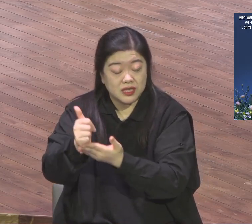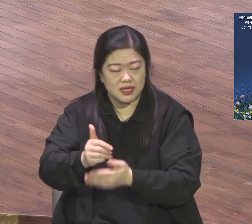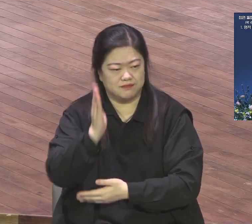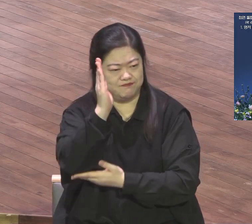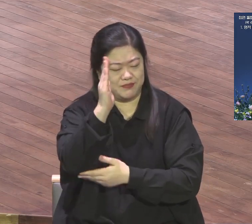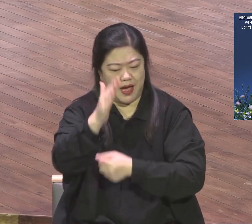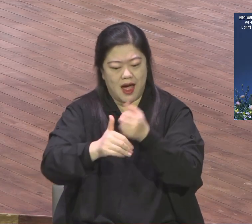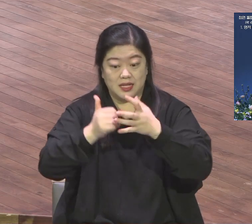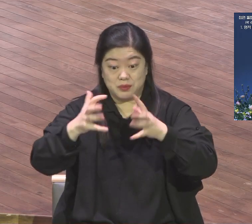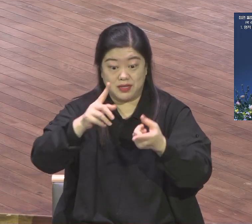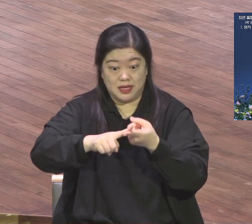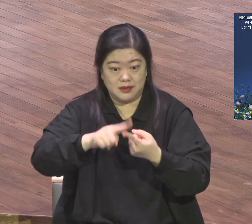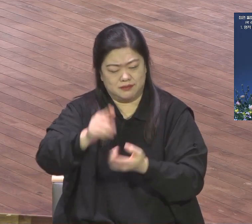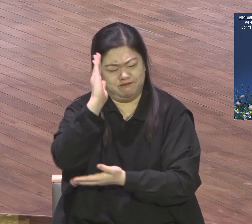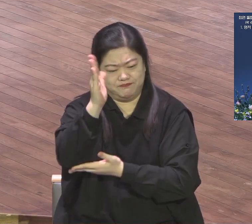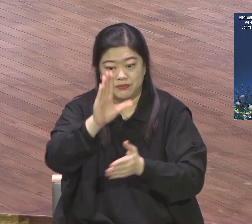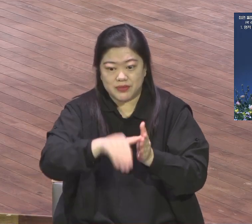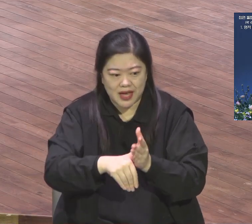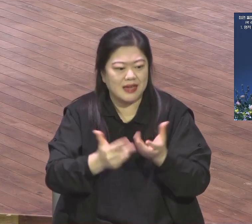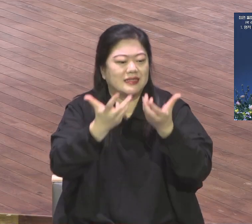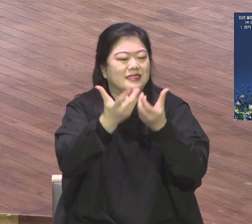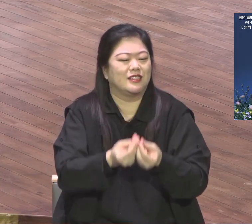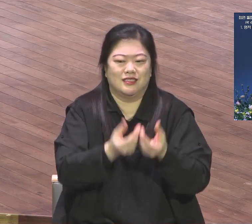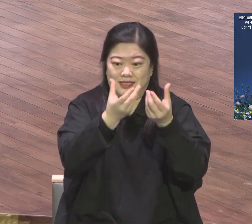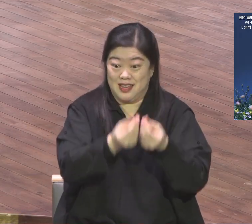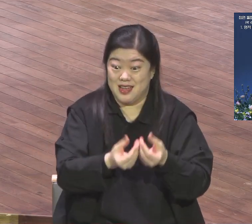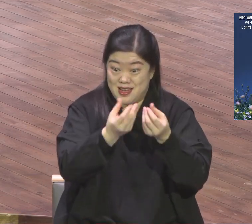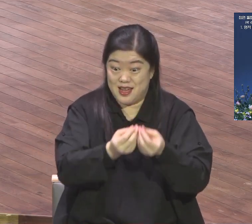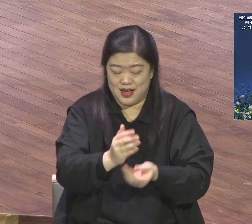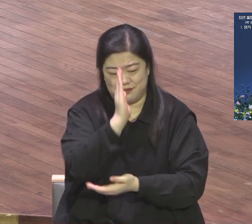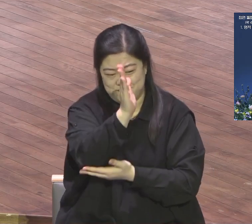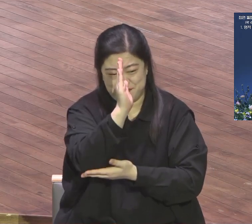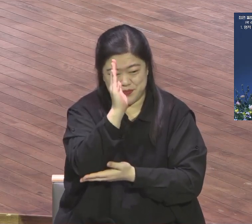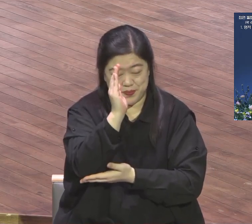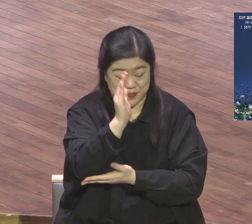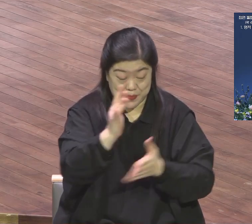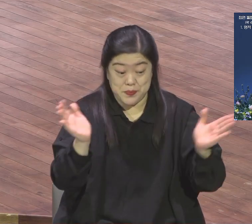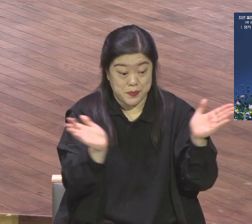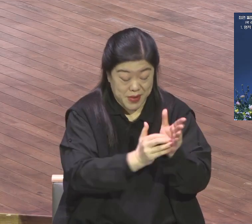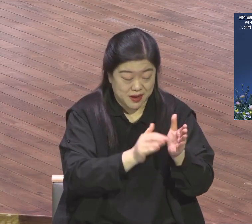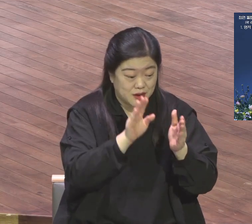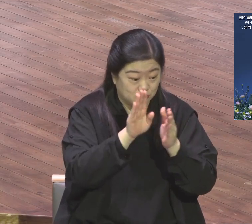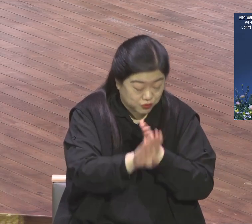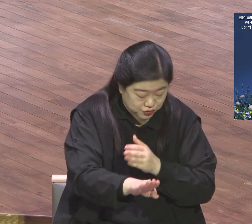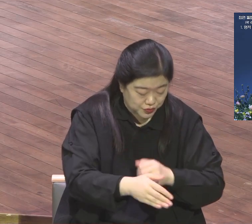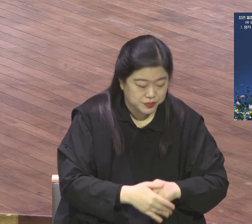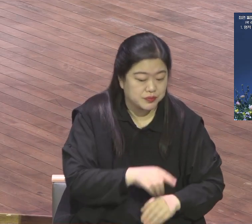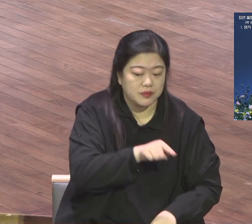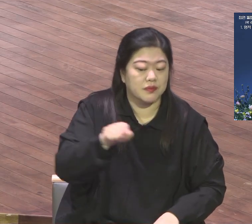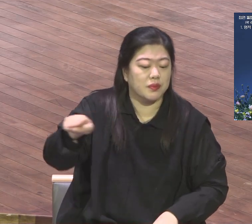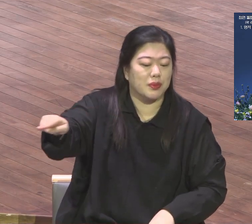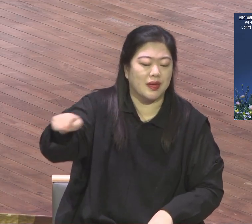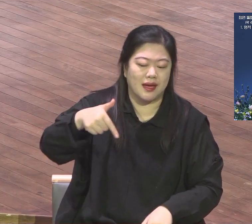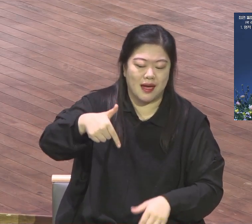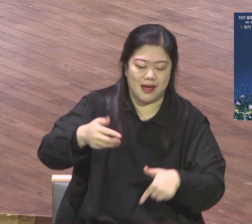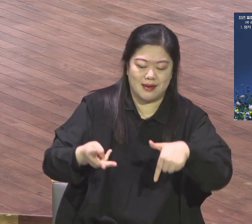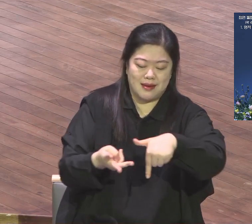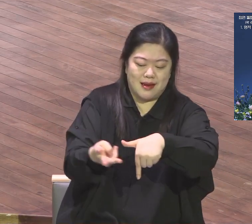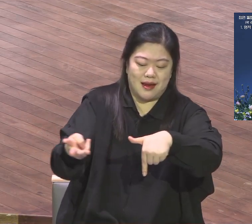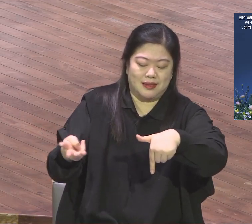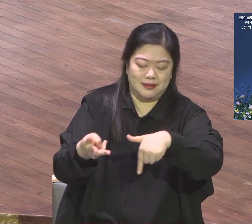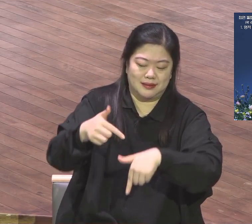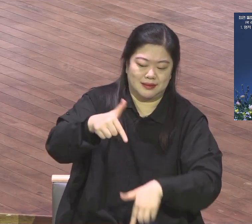나라를 가르친 후에 제자들과 함께 이제 갈릴리 바다 건너편으로 가자 그랬어요. 그런데 바다를